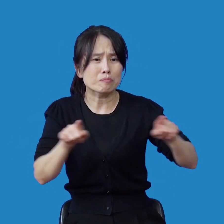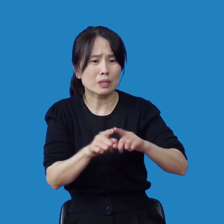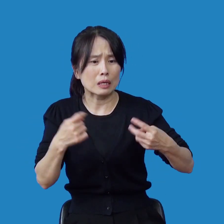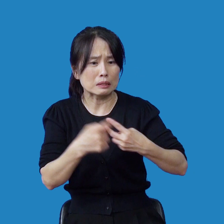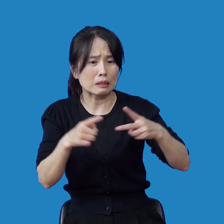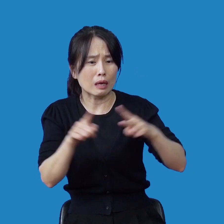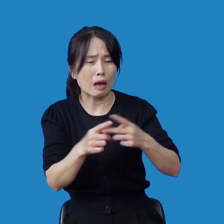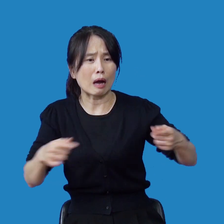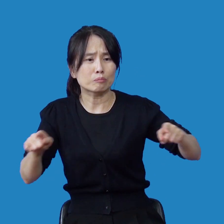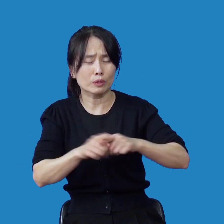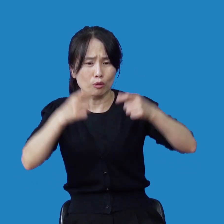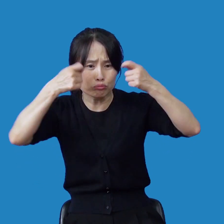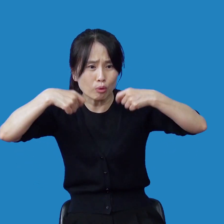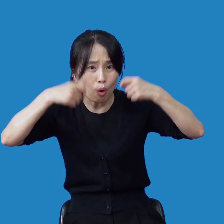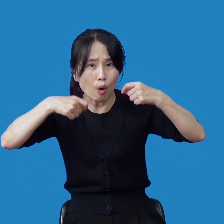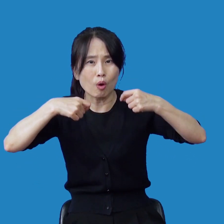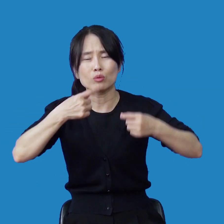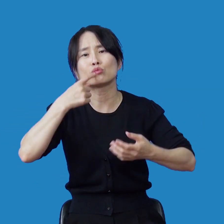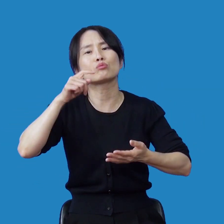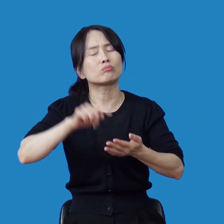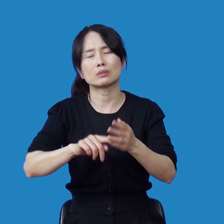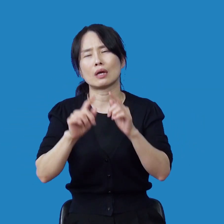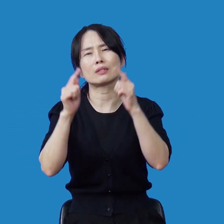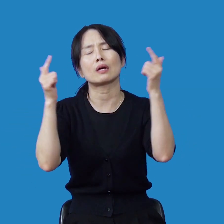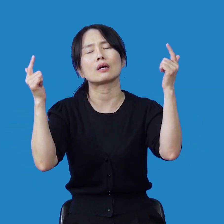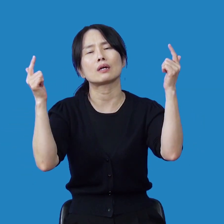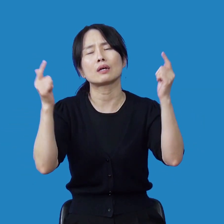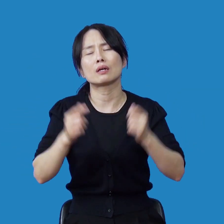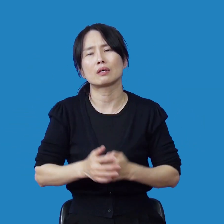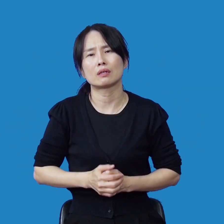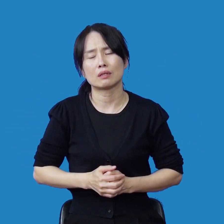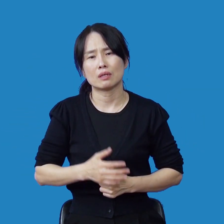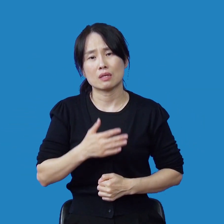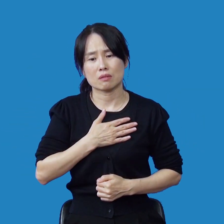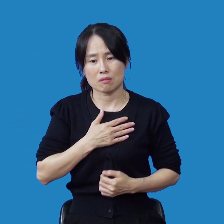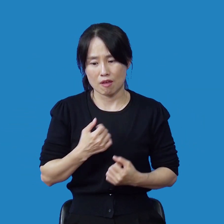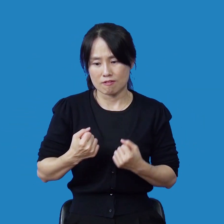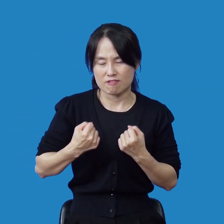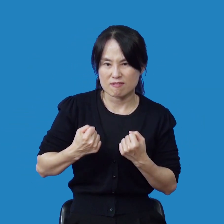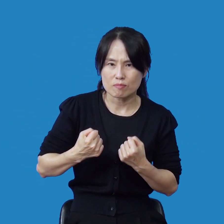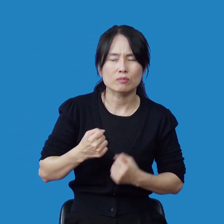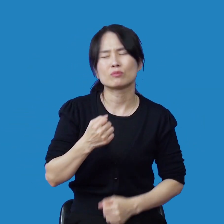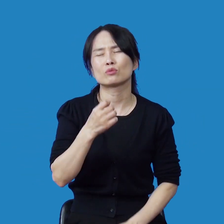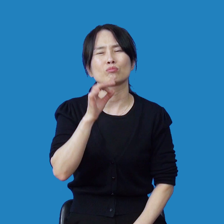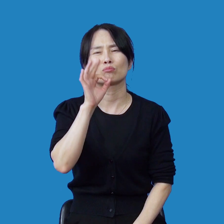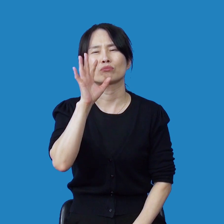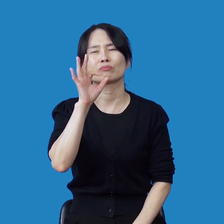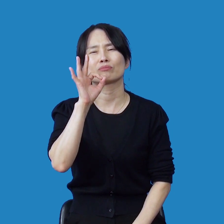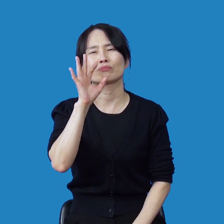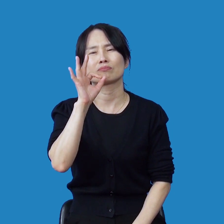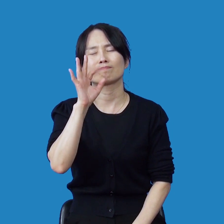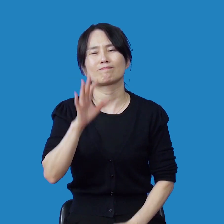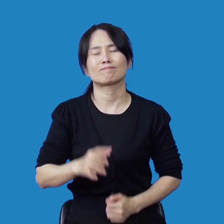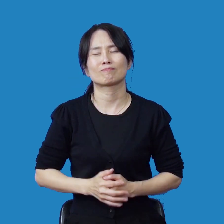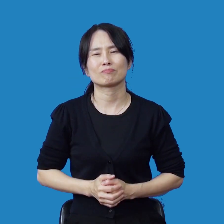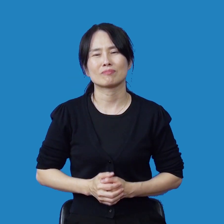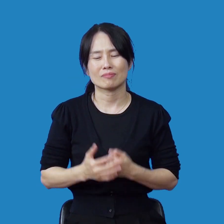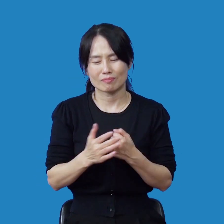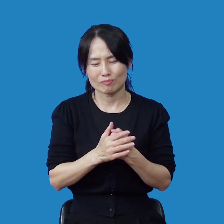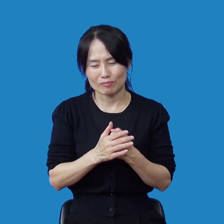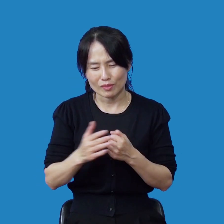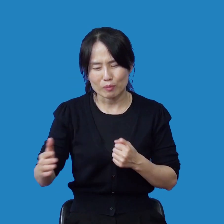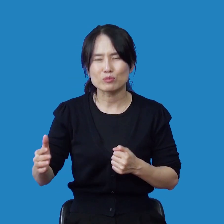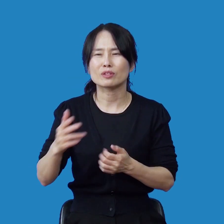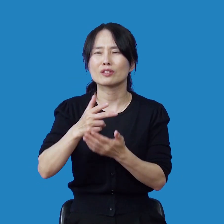거, 그 보통 말처럼 쉬운 일이 아닙니다. 우리 힘으로 할 수 있는 것은 아닙니다. 그래서